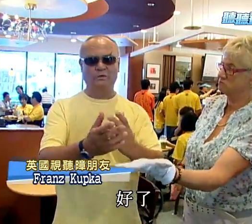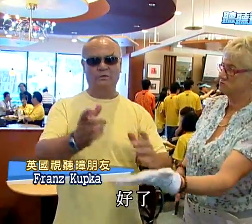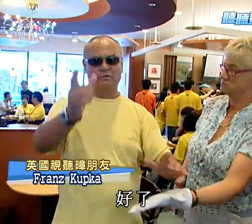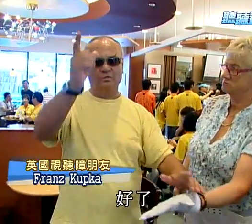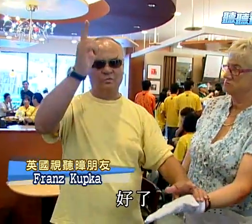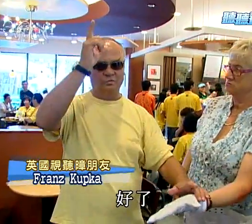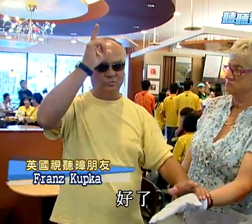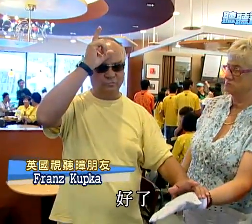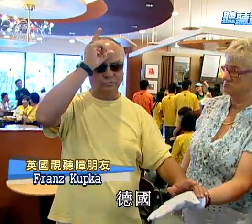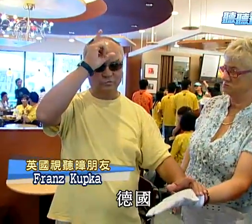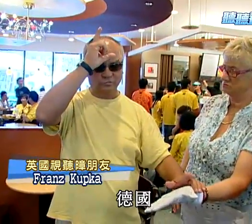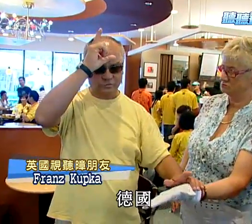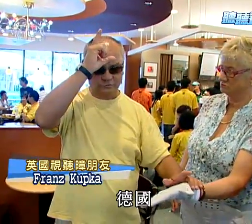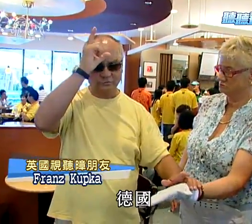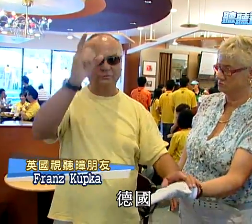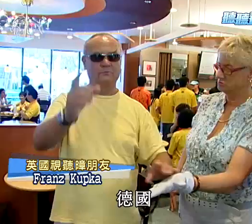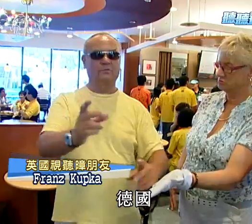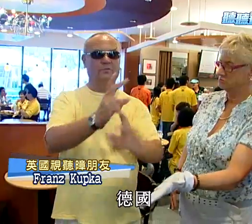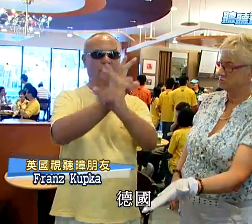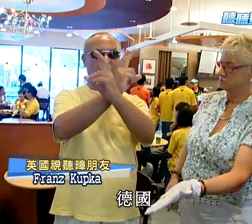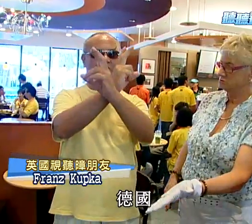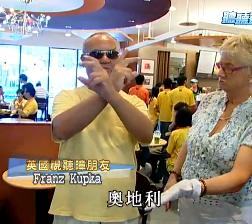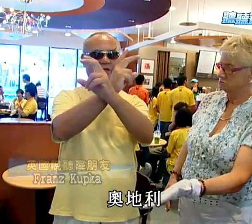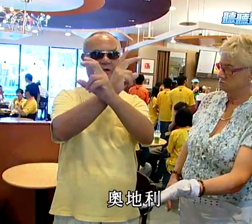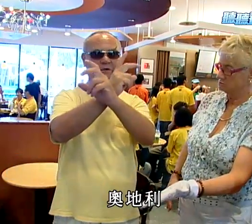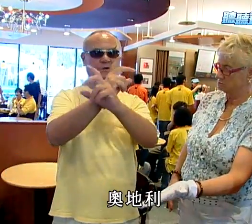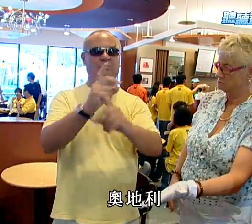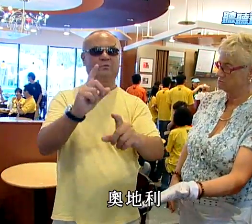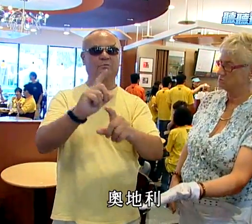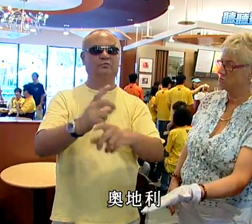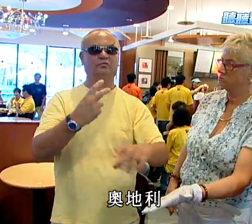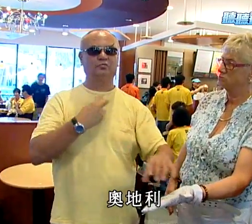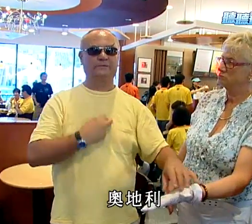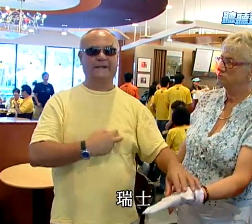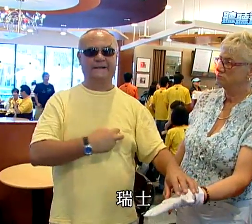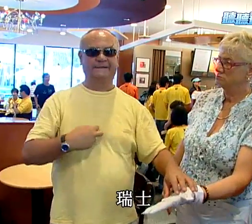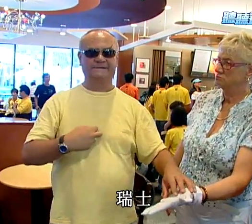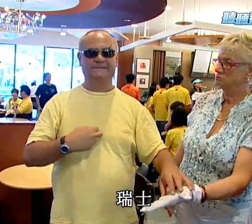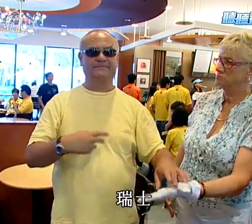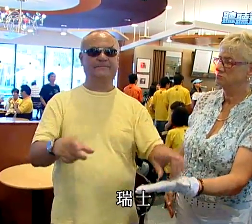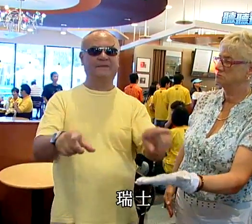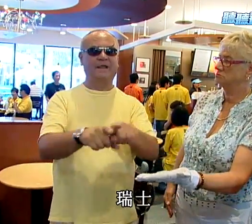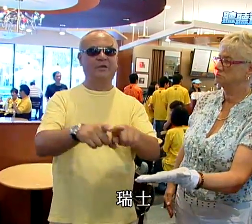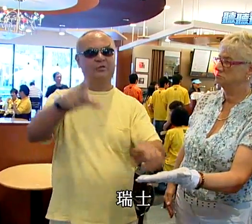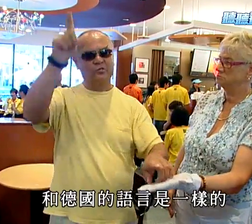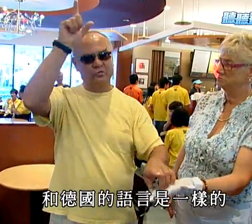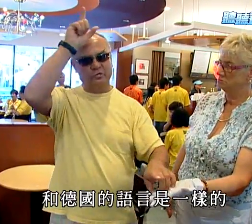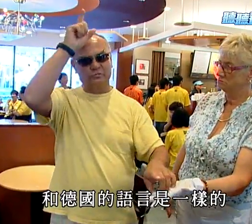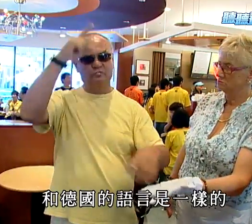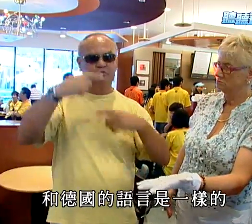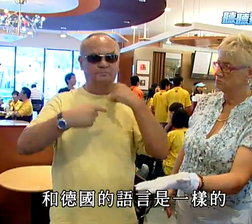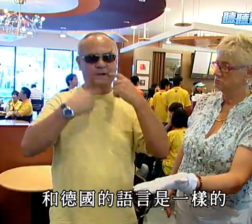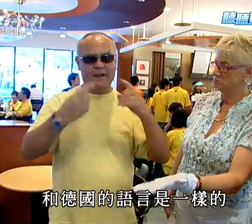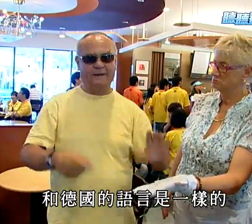Holland， 德国，奥地利，瑞士，和德国的语言是一